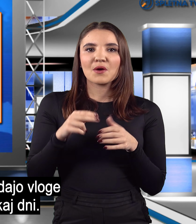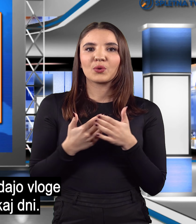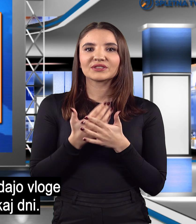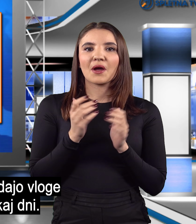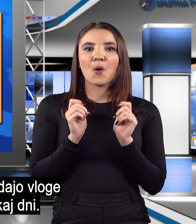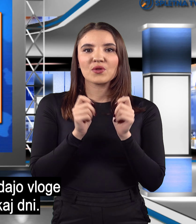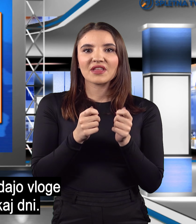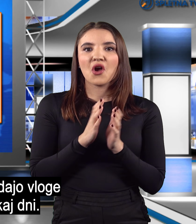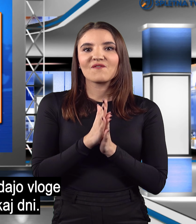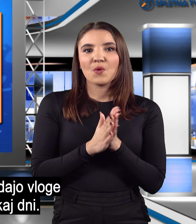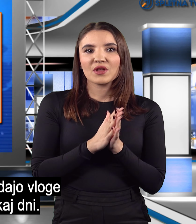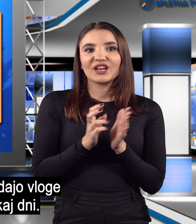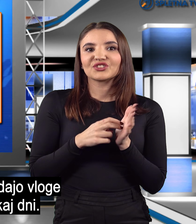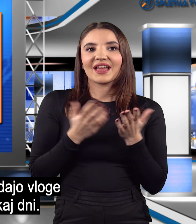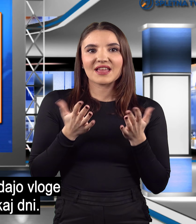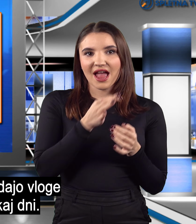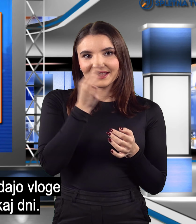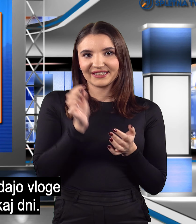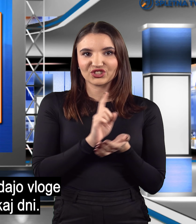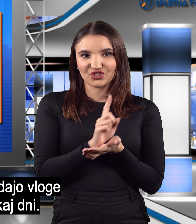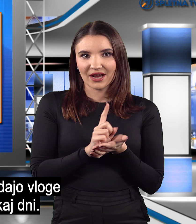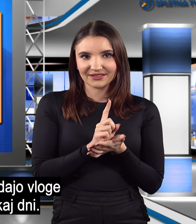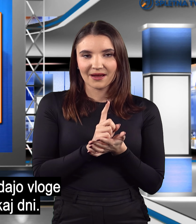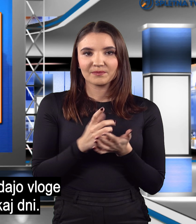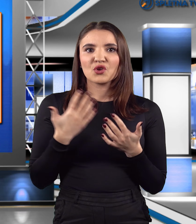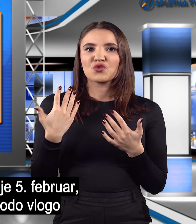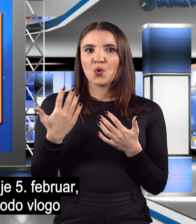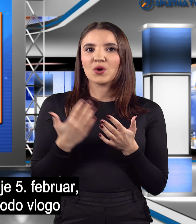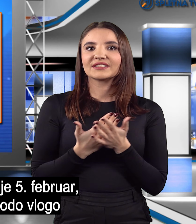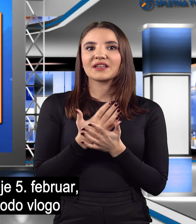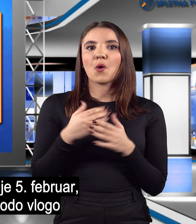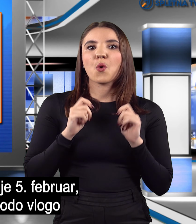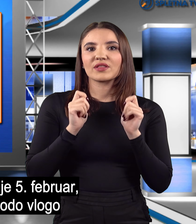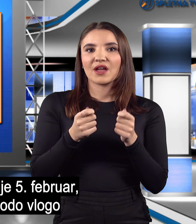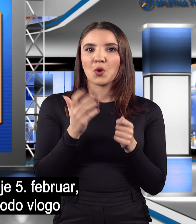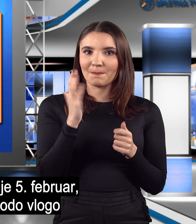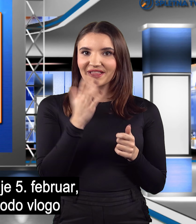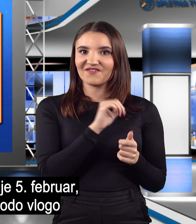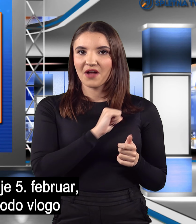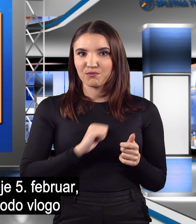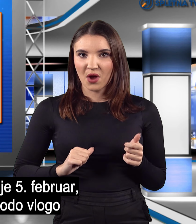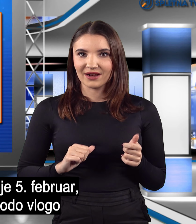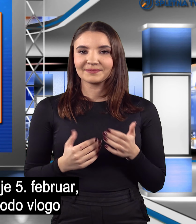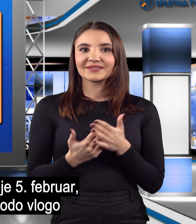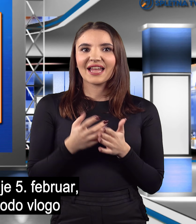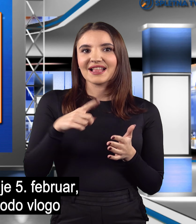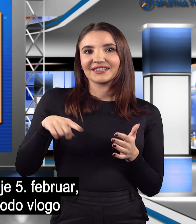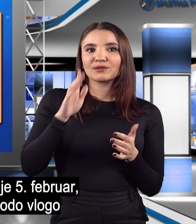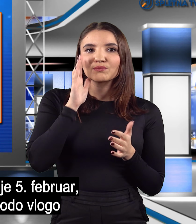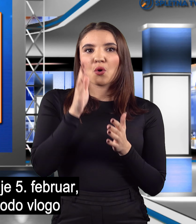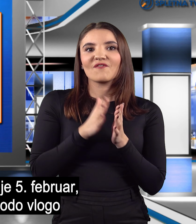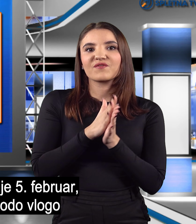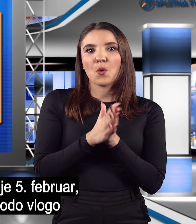imajo za oddajo vloge le še nekaj dni. Rok za oddajo je 5. februar, za tiste, ki bodo vlogo poslali